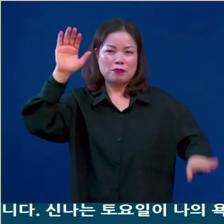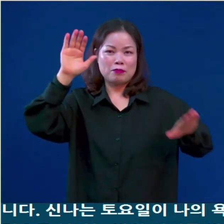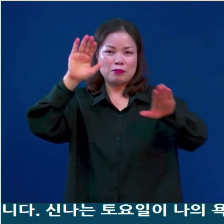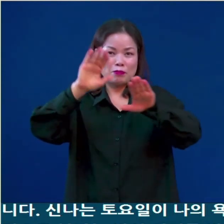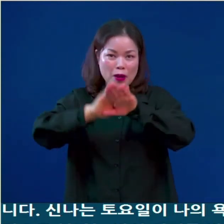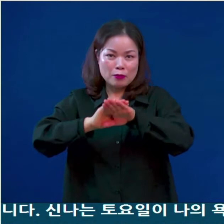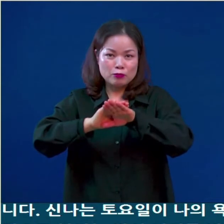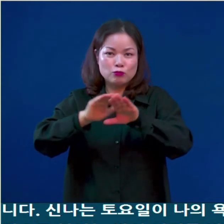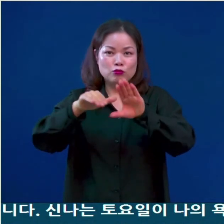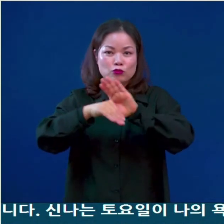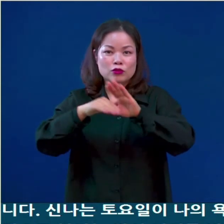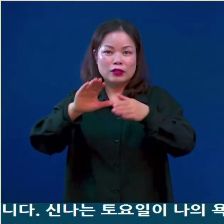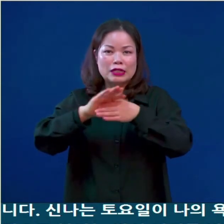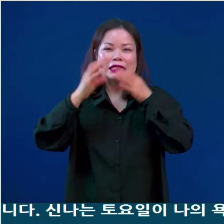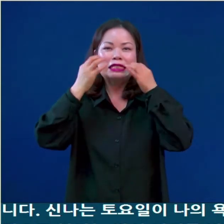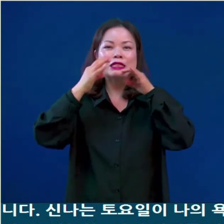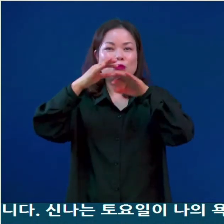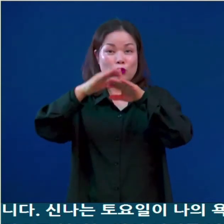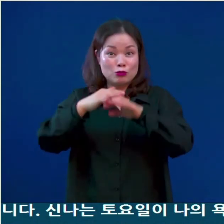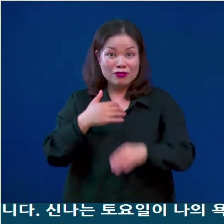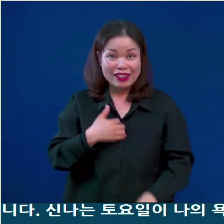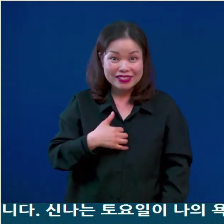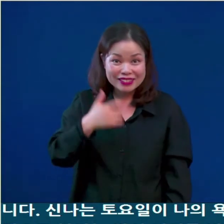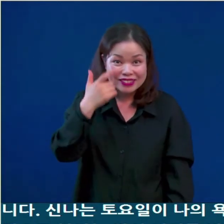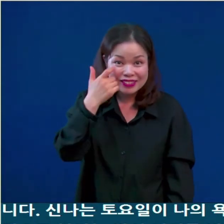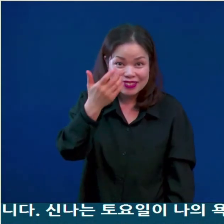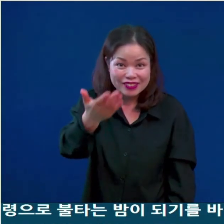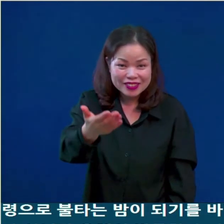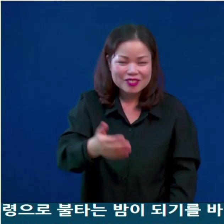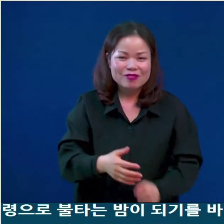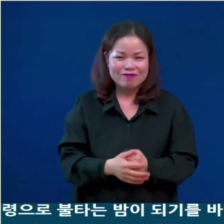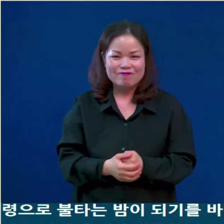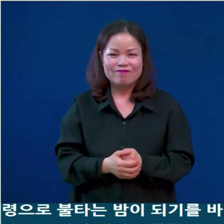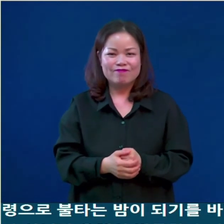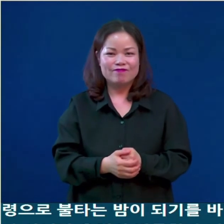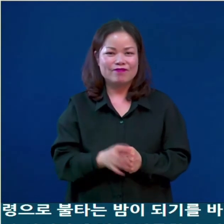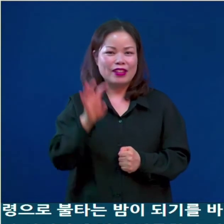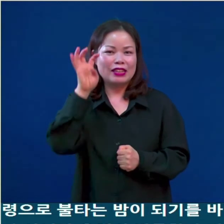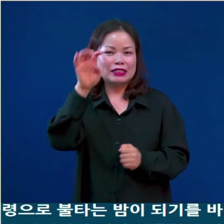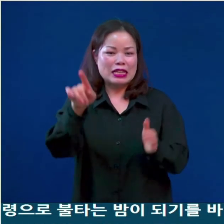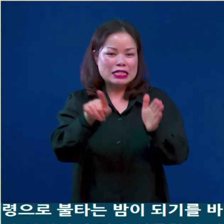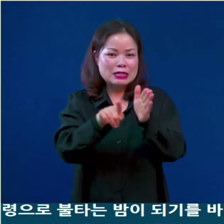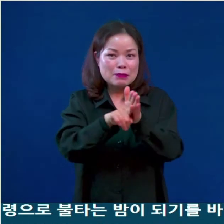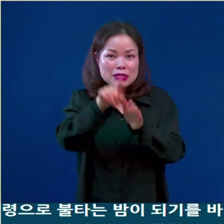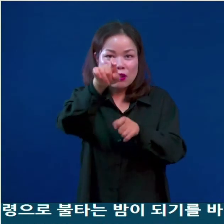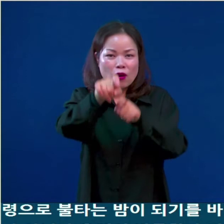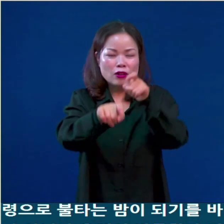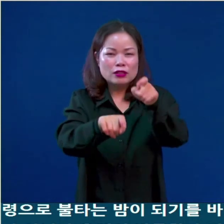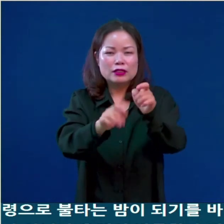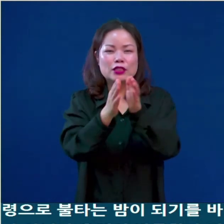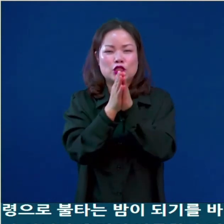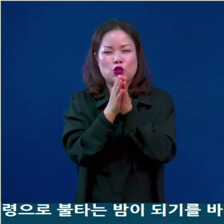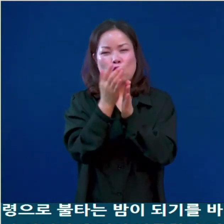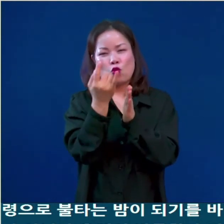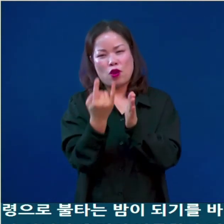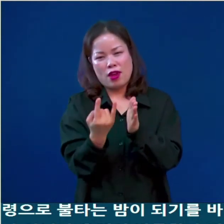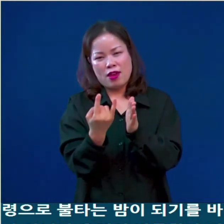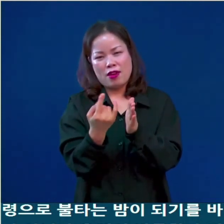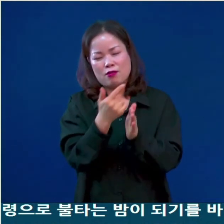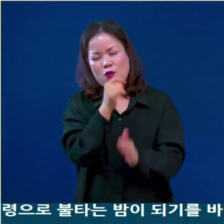있습니다. 금요집회 아시나요? 사순절 밑거름 기도회, 얼마나